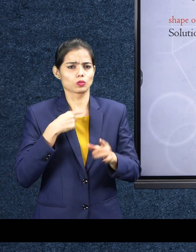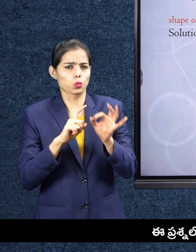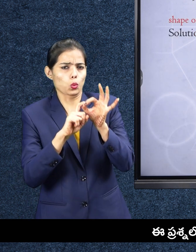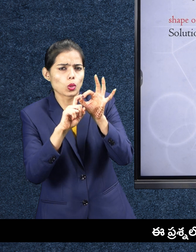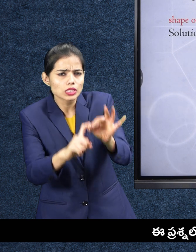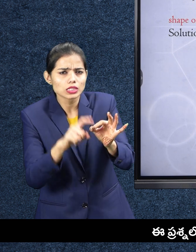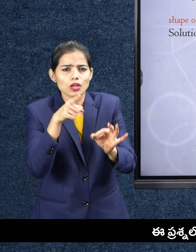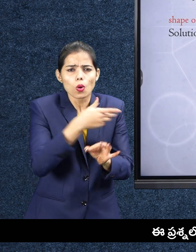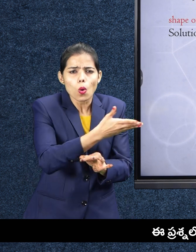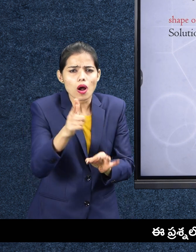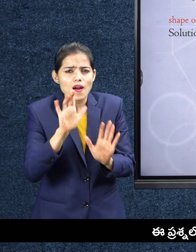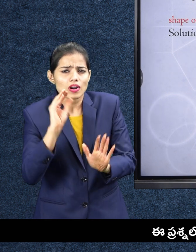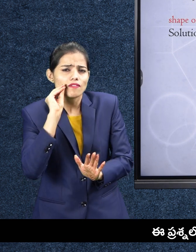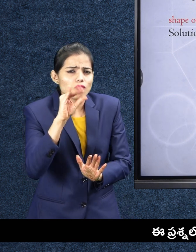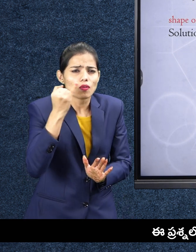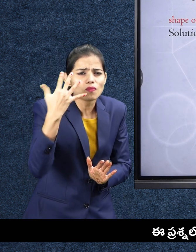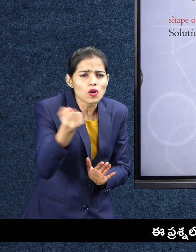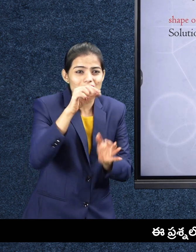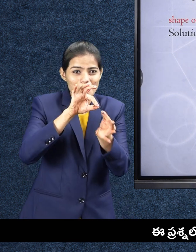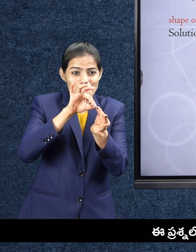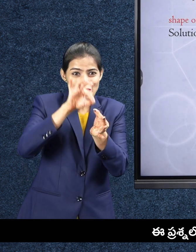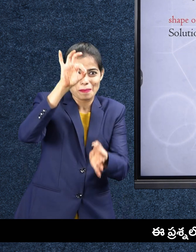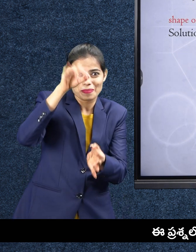ఈ ప్రశ్నలో వారు సిలిండర్ ఎత్తును కనుక్కోమని కోరారు.